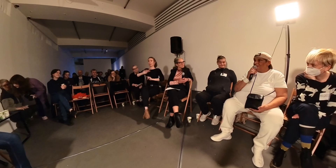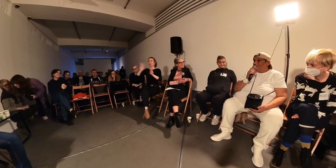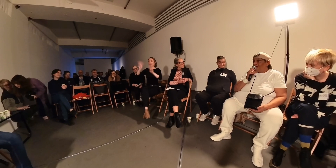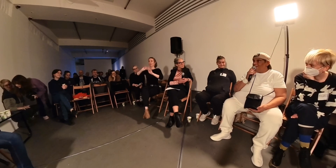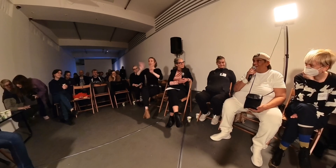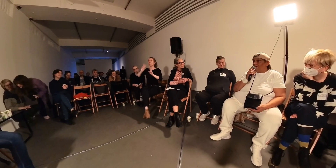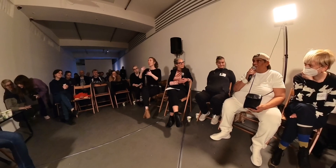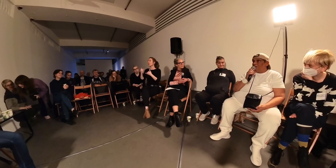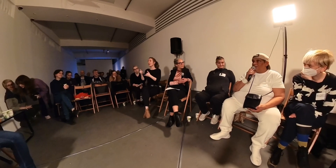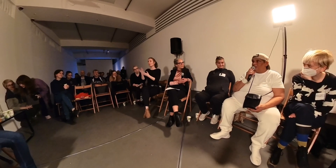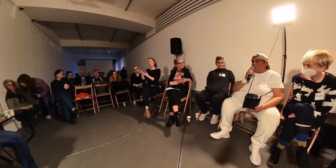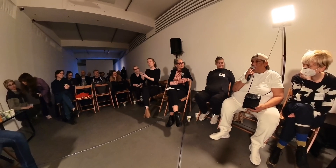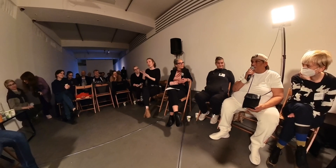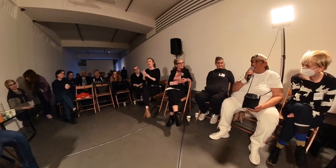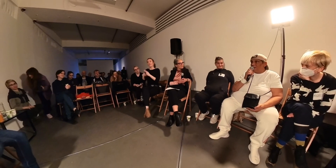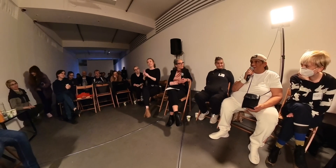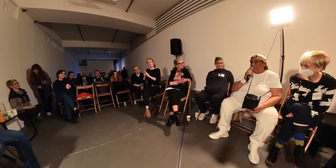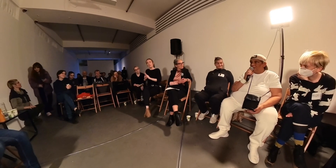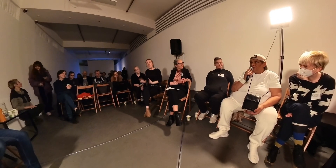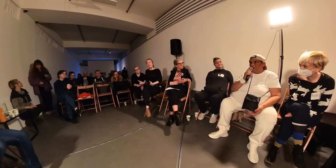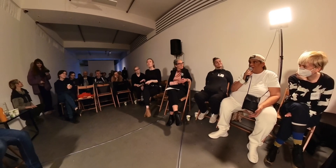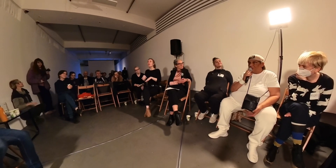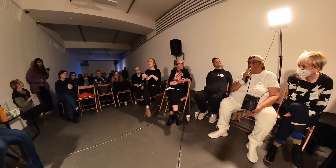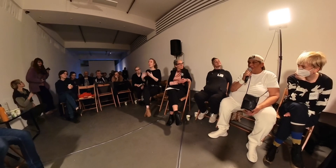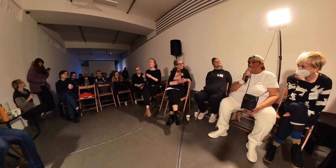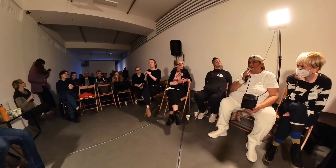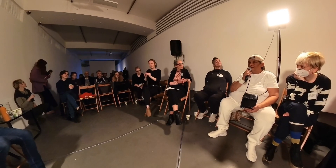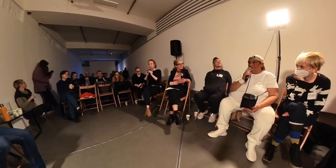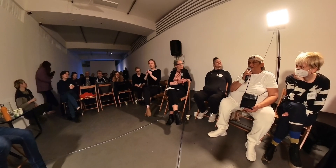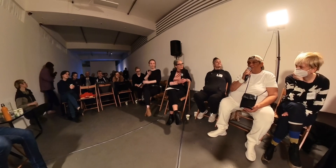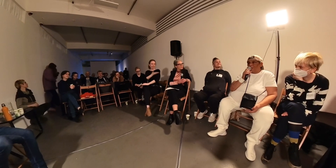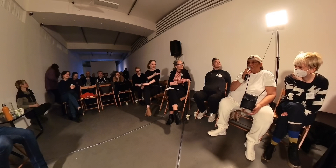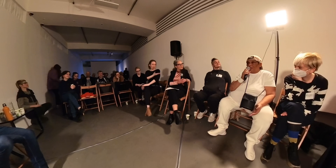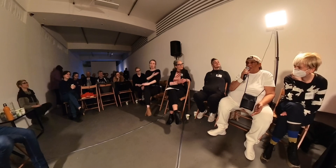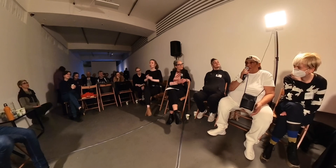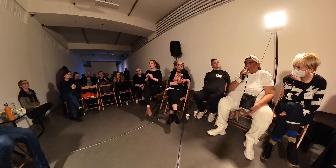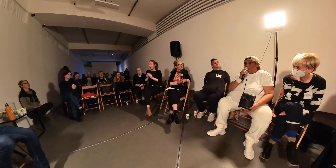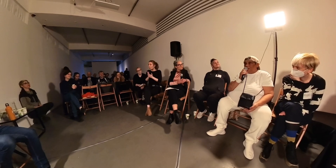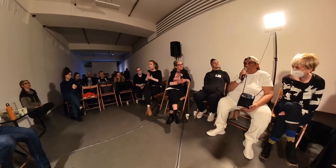Naučila jsem se tam vyrábět takové věci, jako si trička,